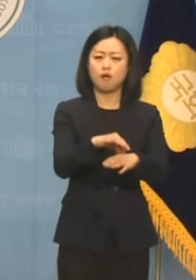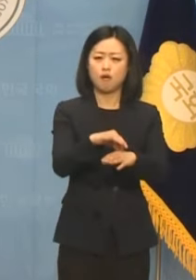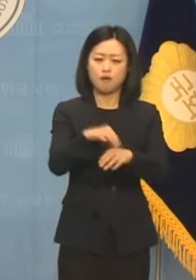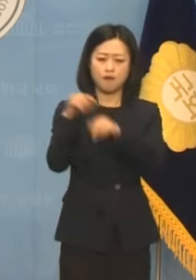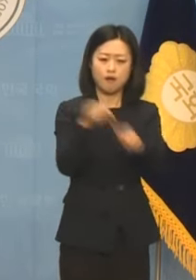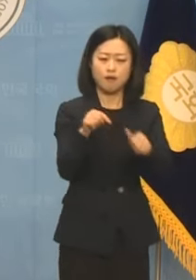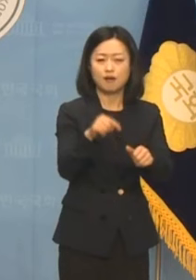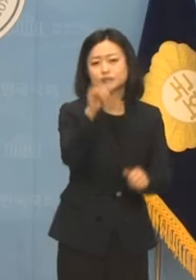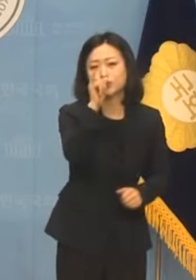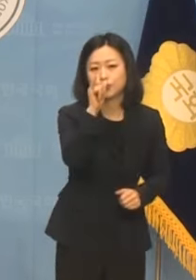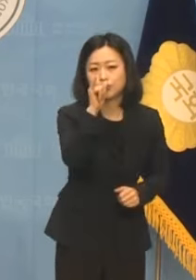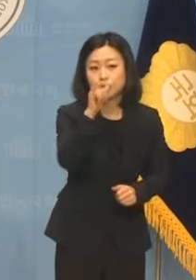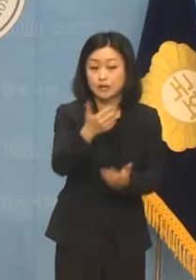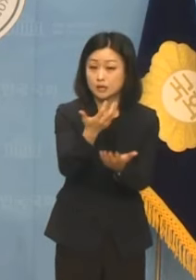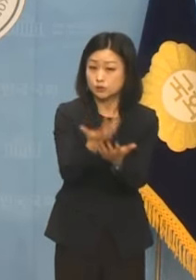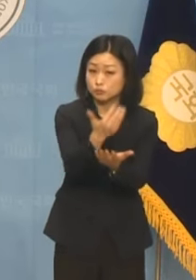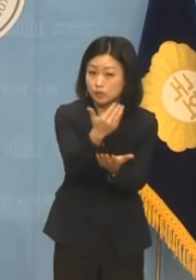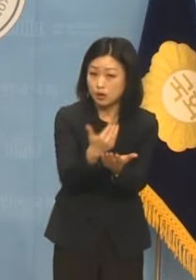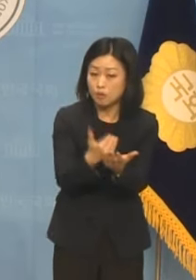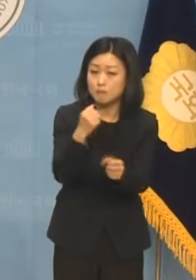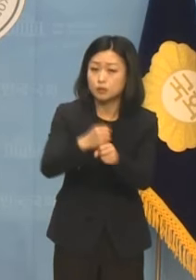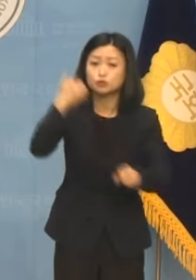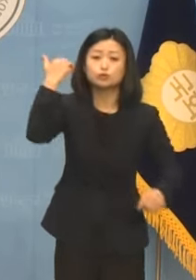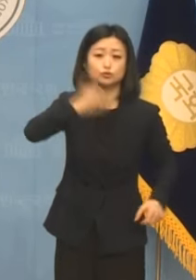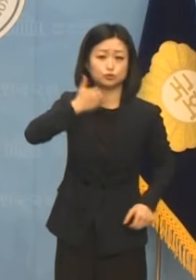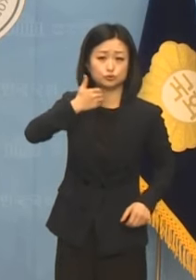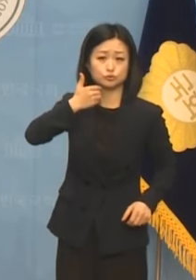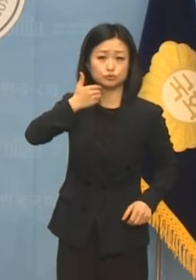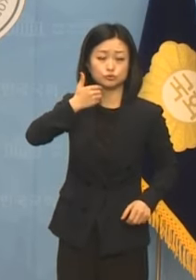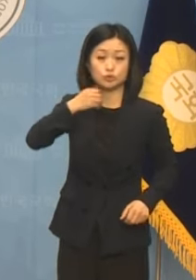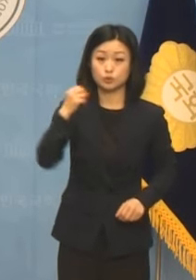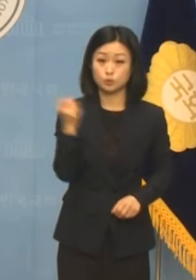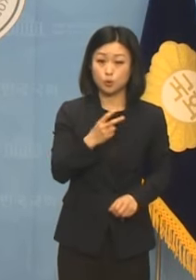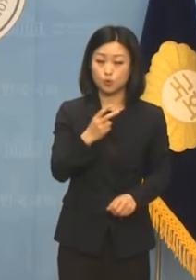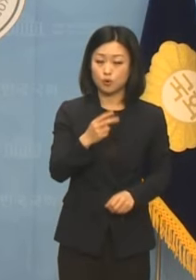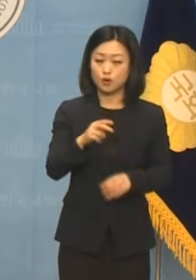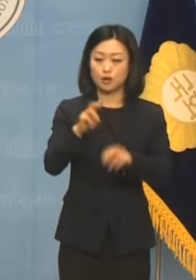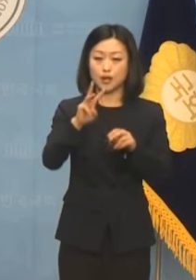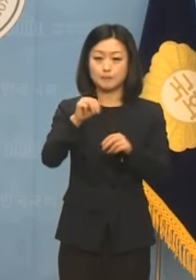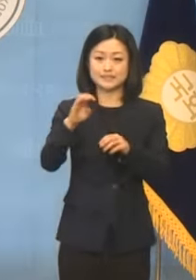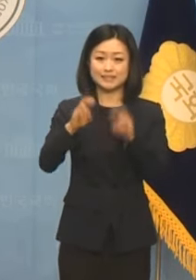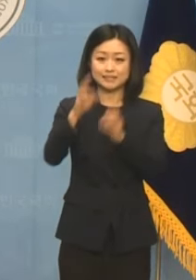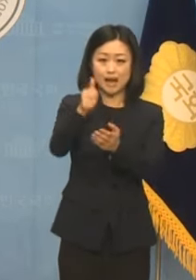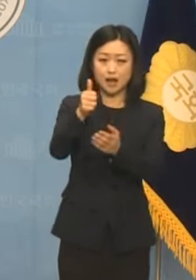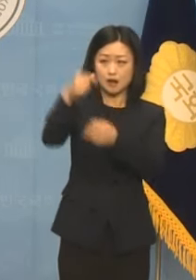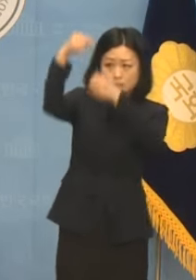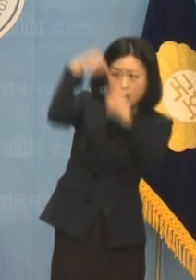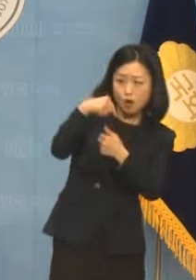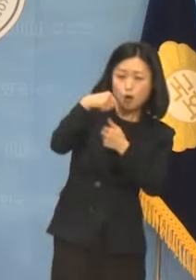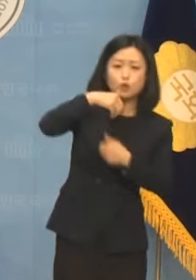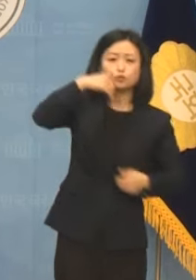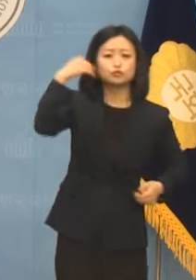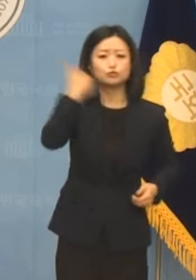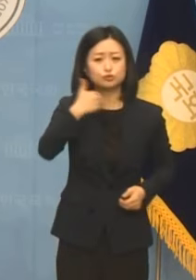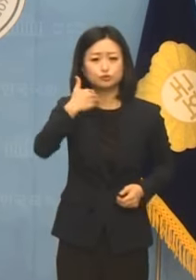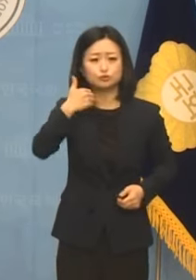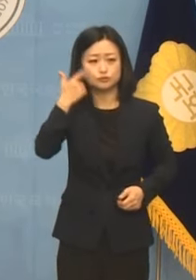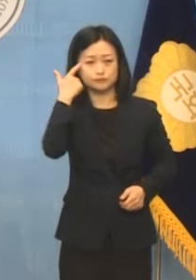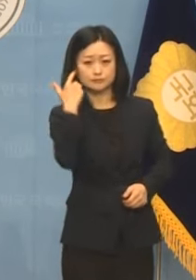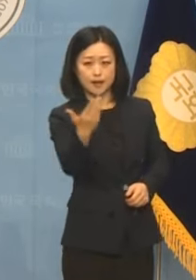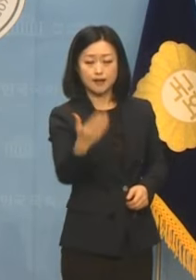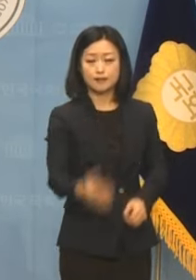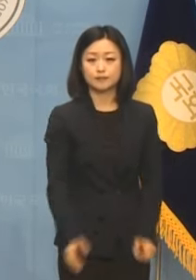것입니다 해당 문건은 누가 만들었습니까 그리고 박민 사장은 누구로부터이 문건을 받은